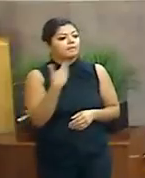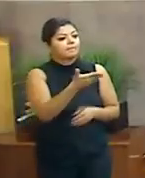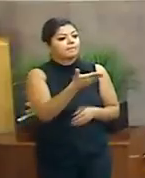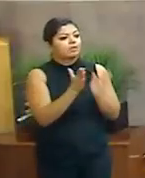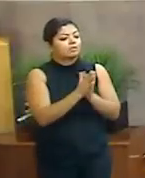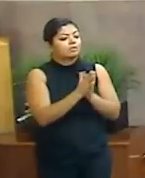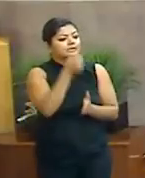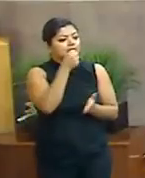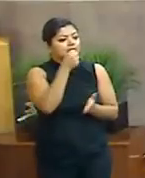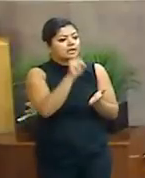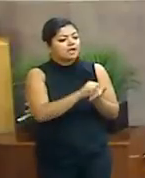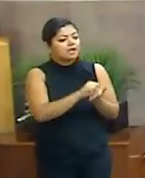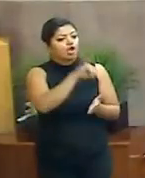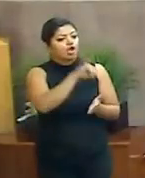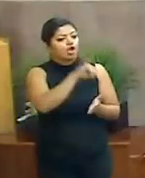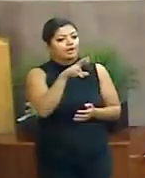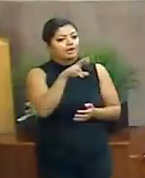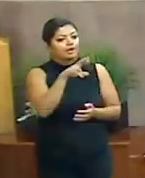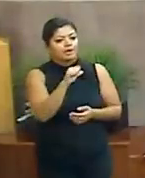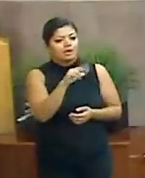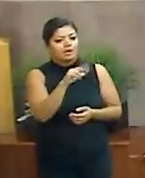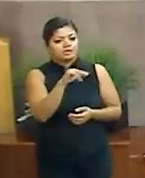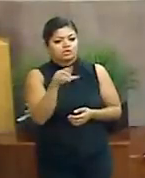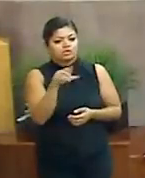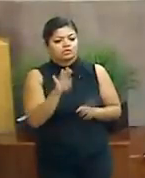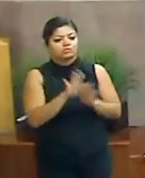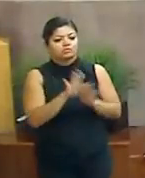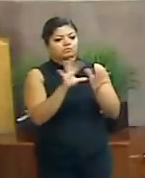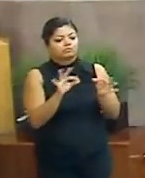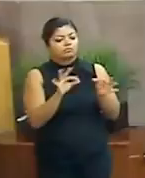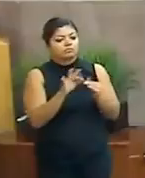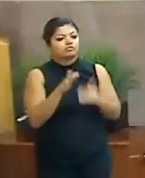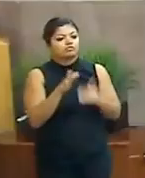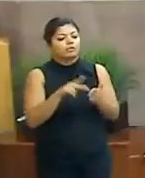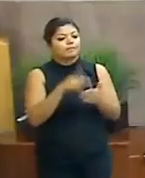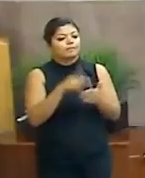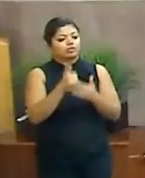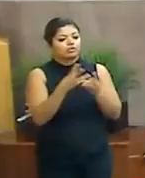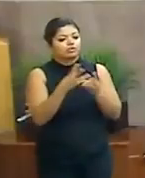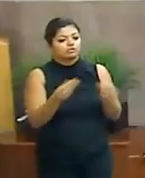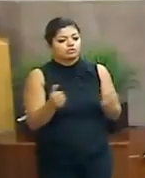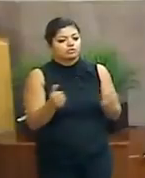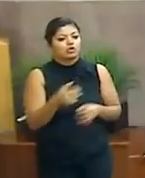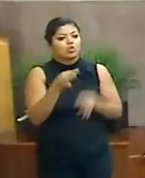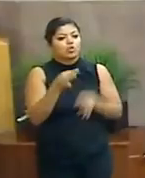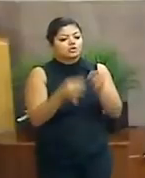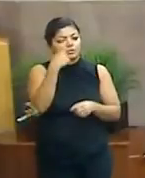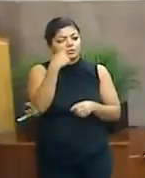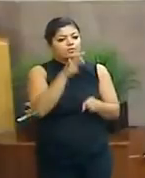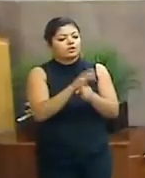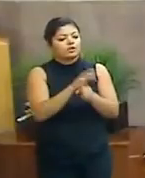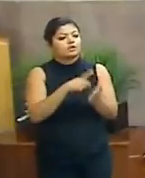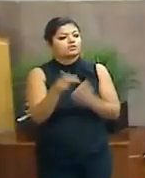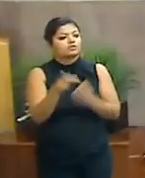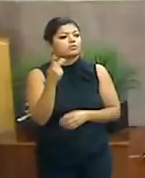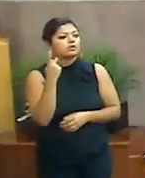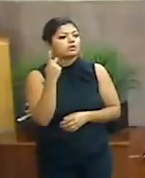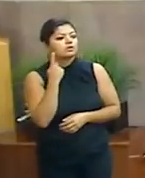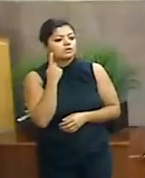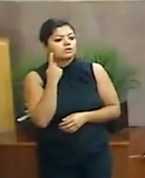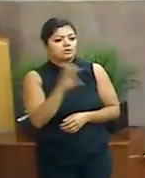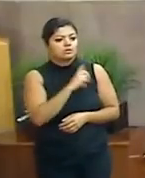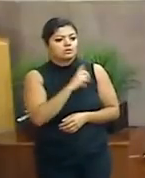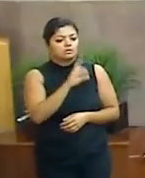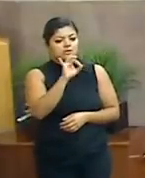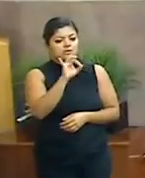aceptar yo estudié cuenta porque está río valdivia rinda la cuenta relativa a los proyectos de resolución el juicio para la protección de los derechos político-electorales del ciudadano